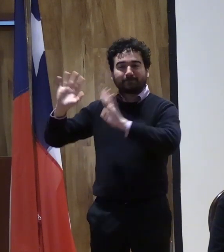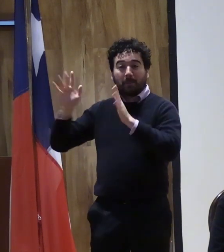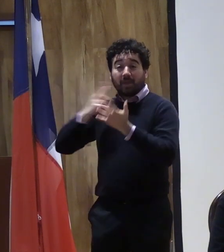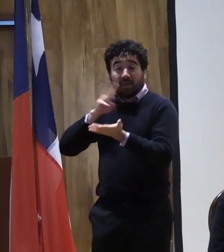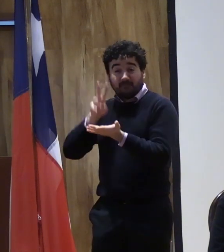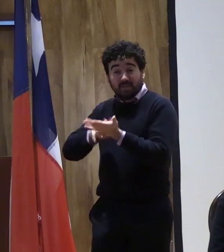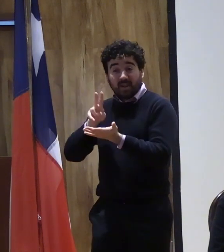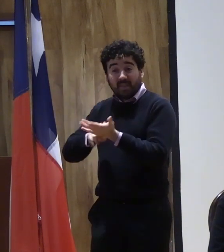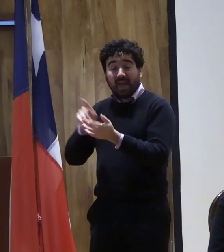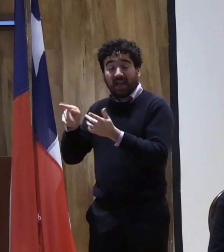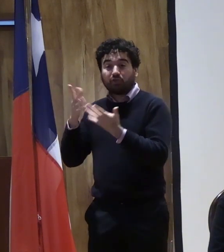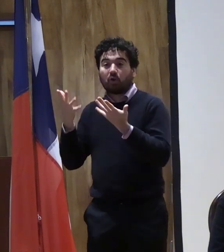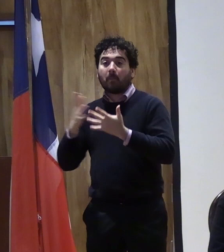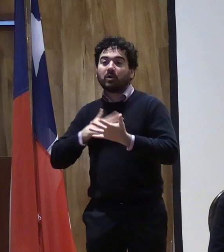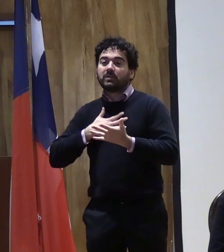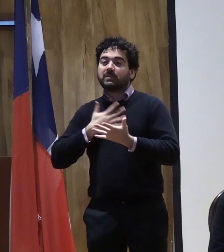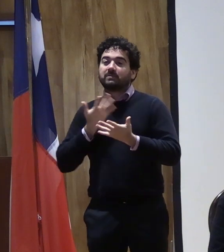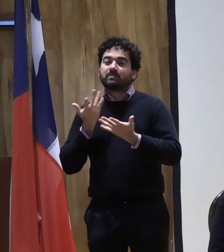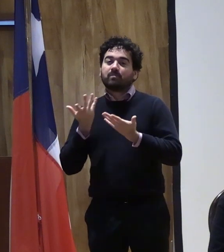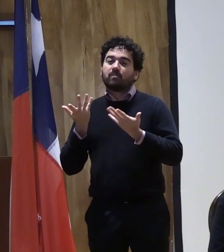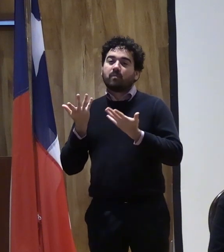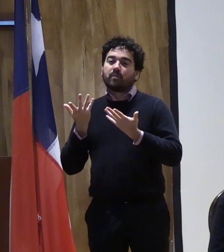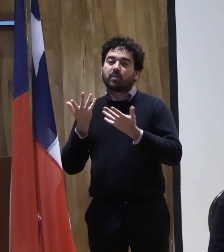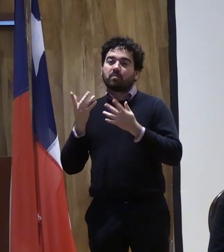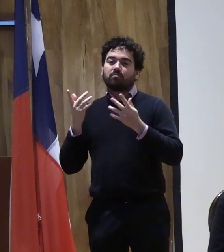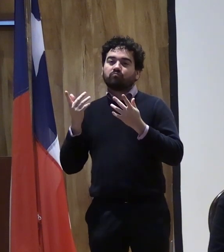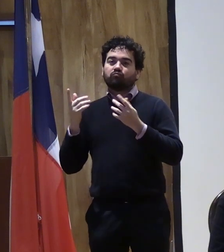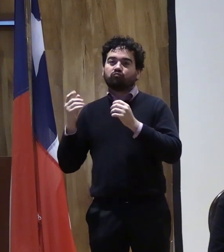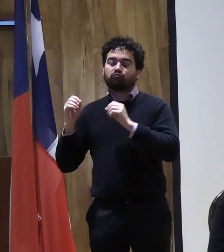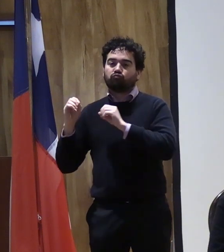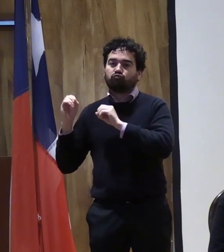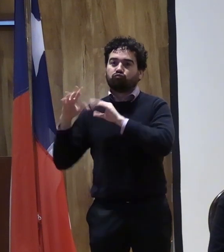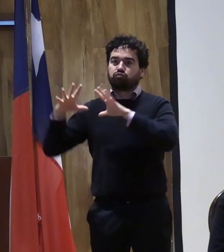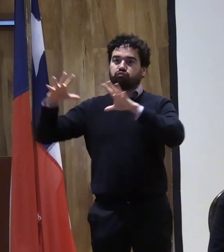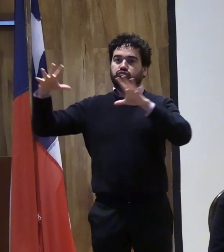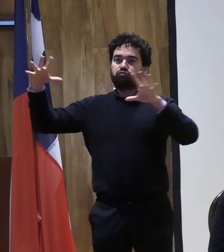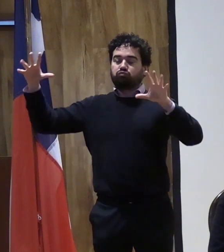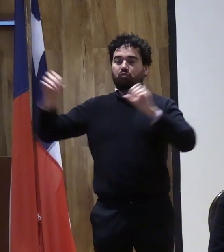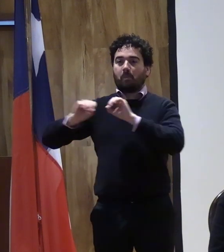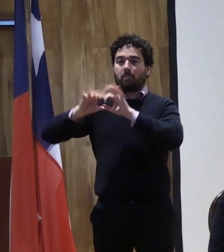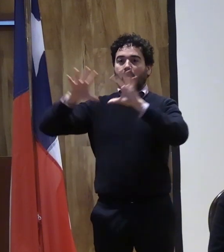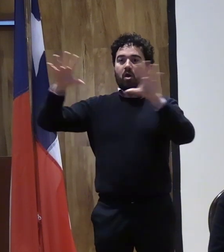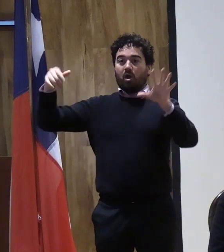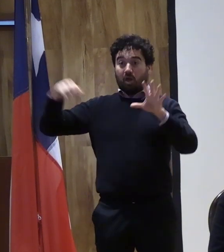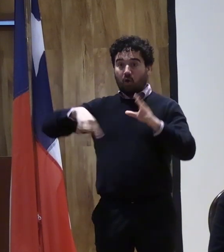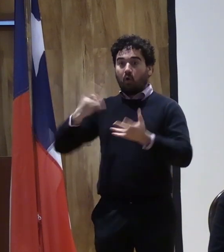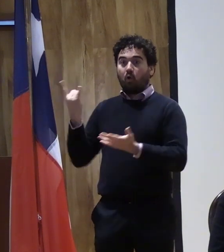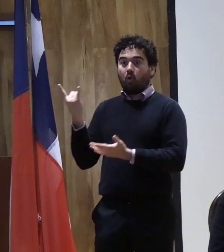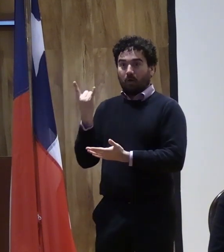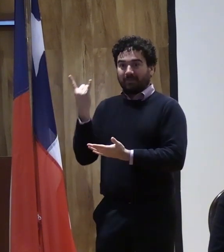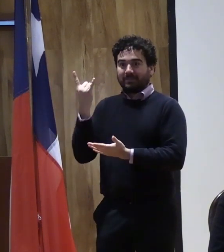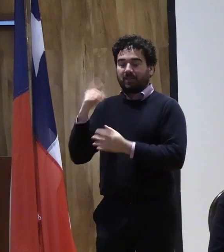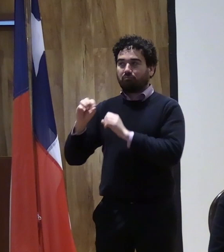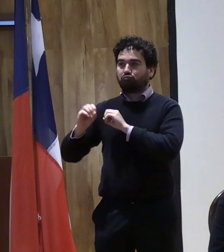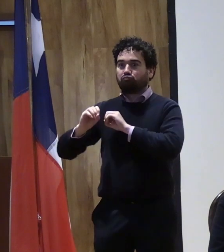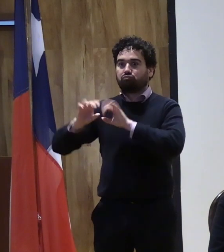que iluminaba y que se perdió en la dictadura. Así que yo creo que ustedes tienen que